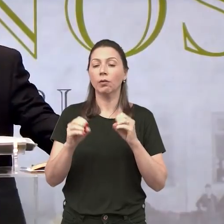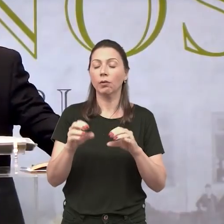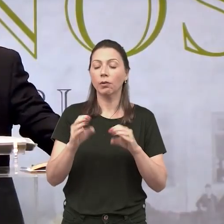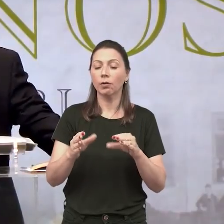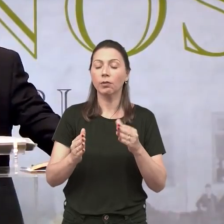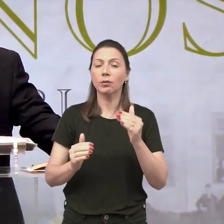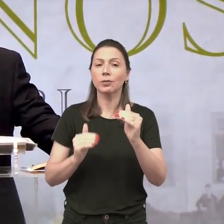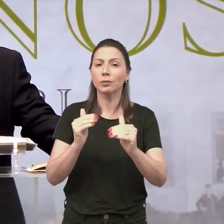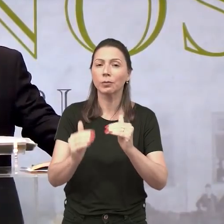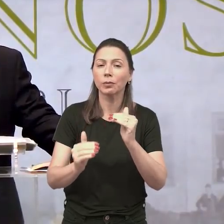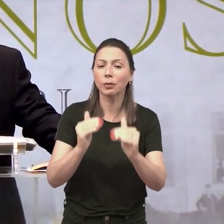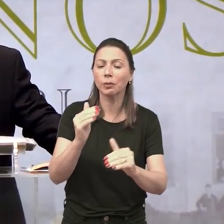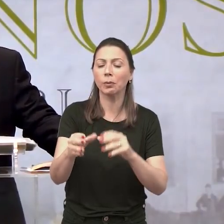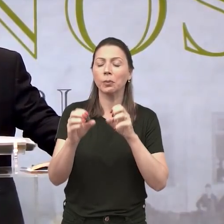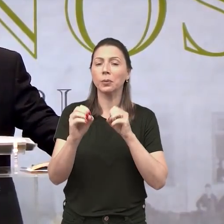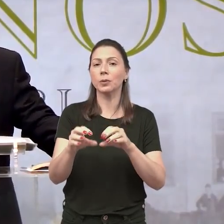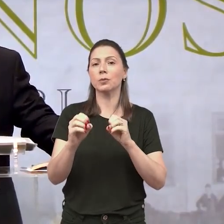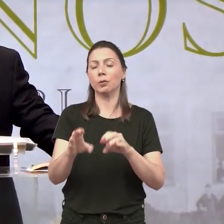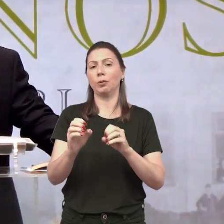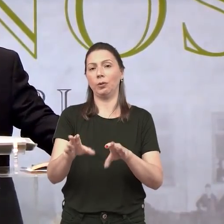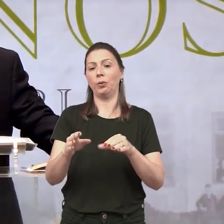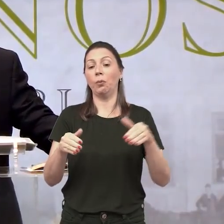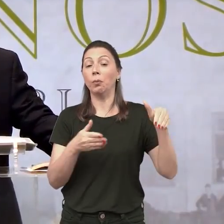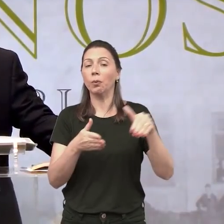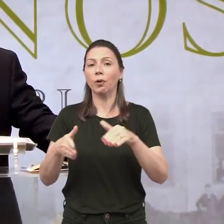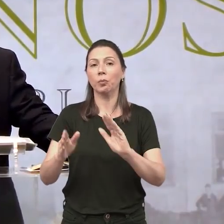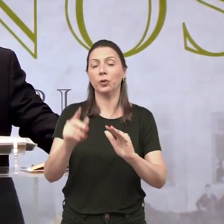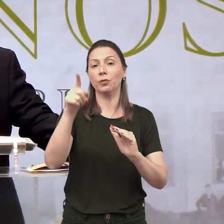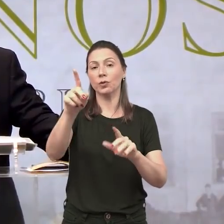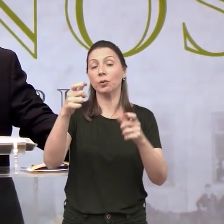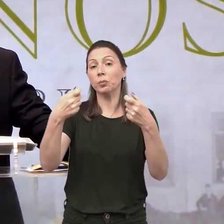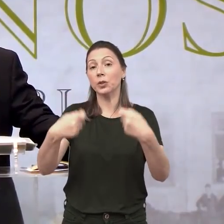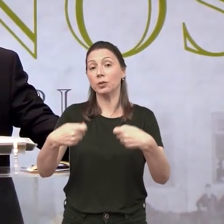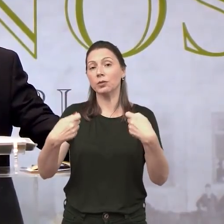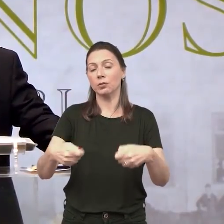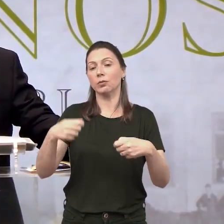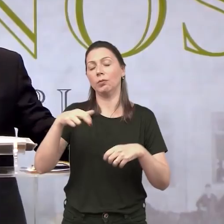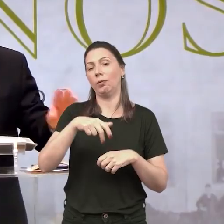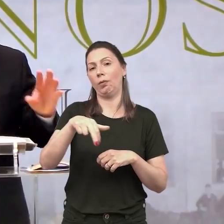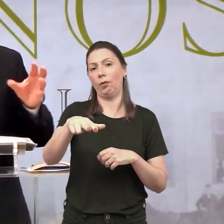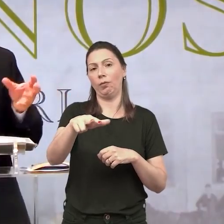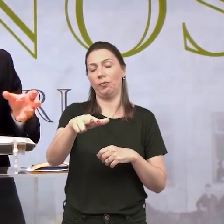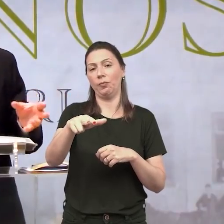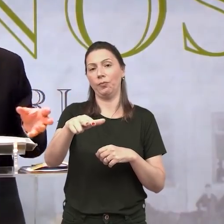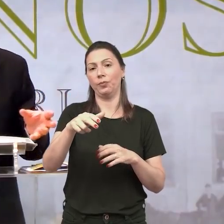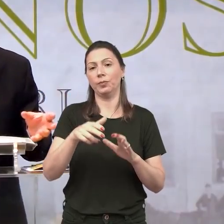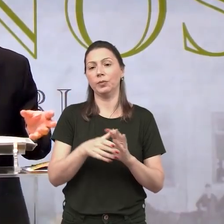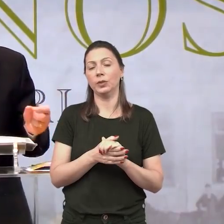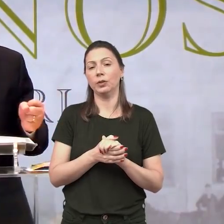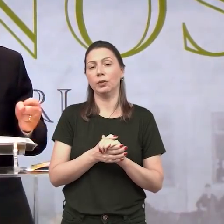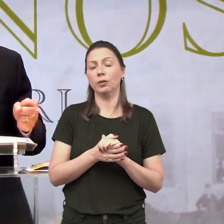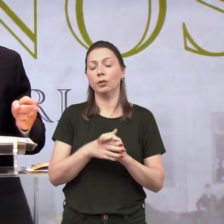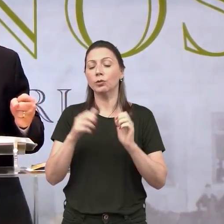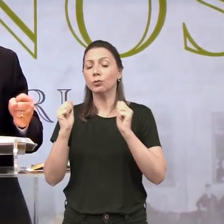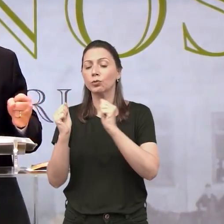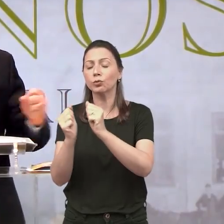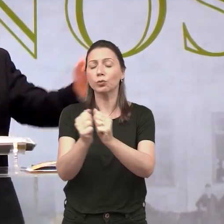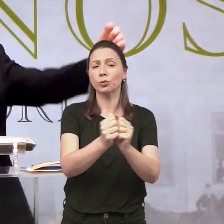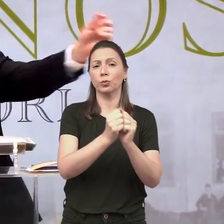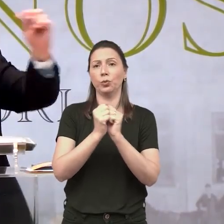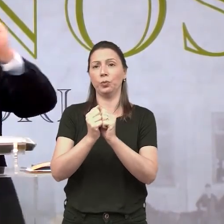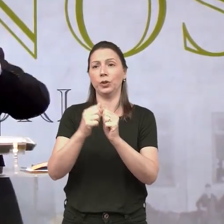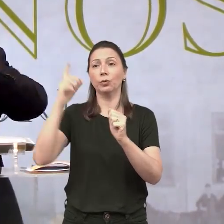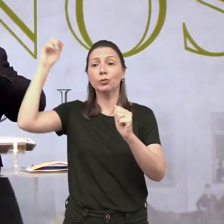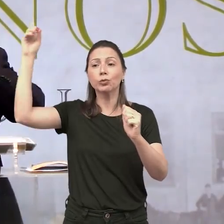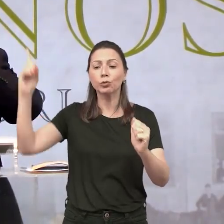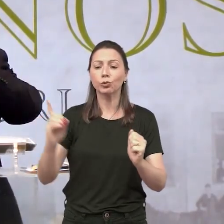Instruir-te-ei e te ensinarei o caminho que deves, e sob as minhas vistas te